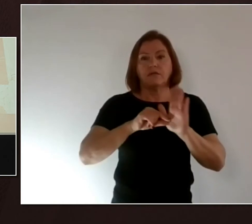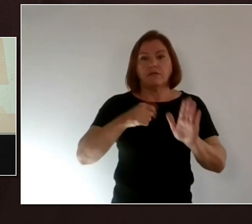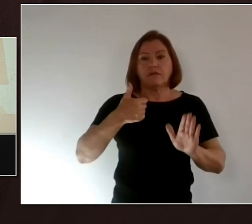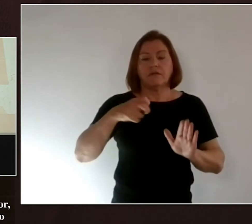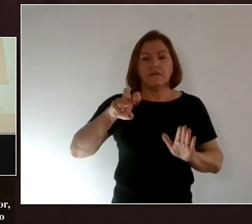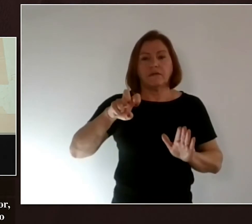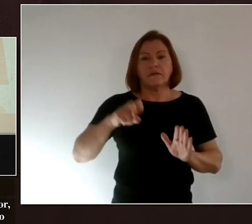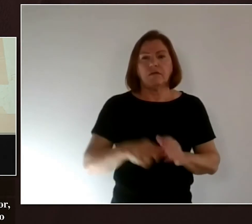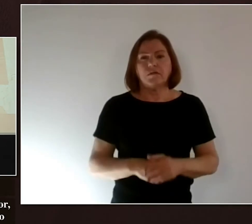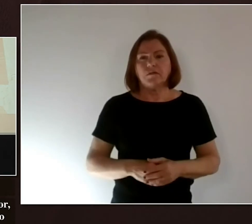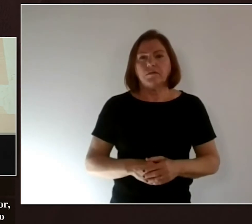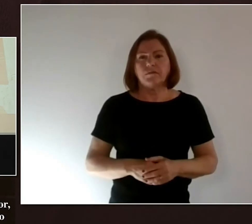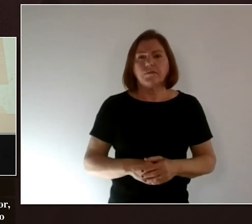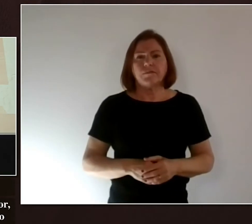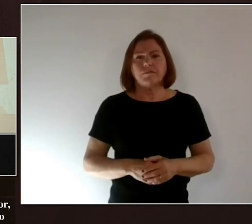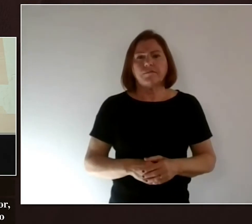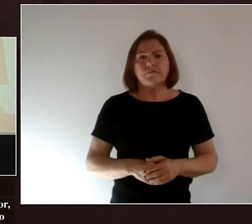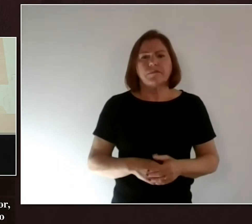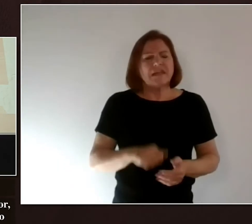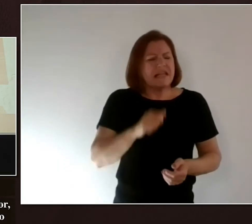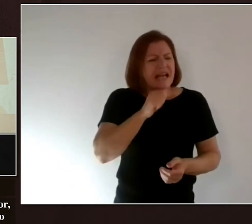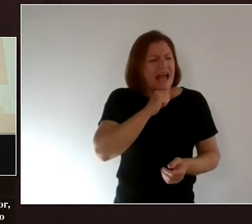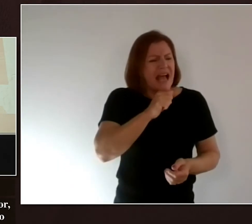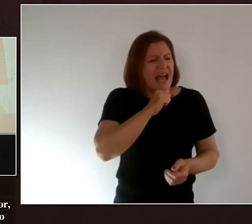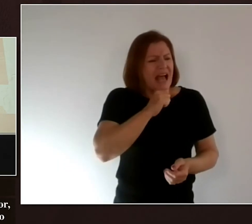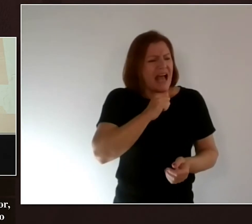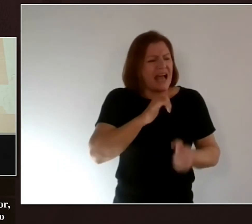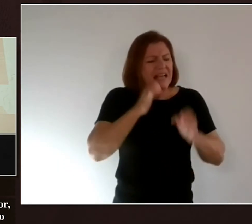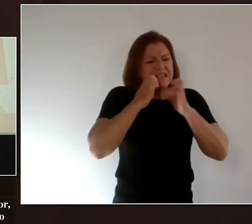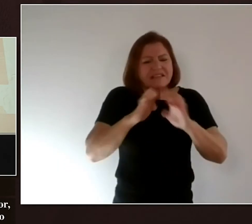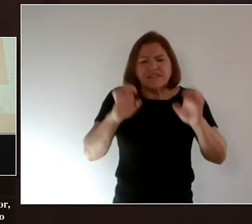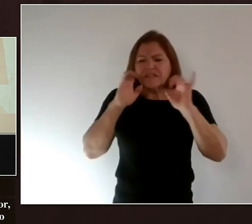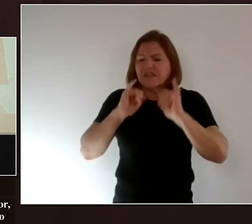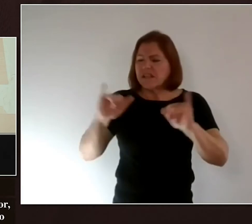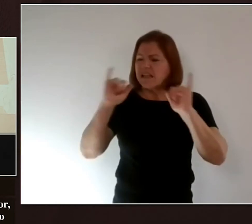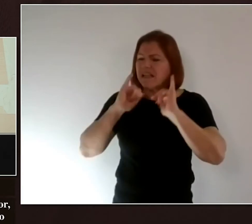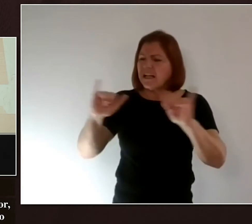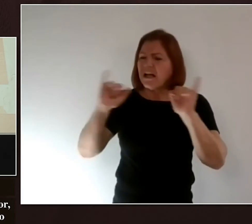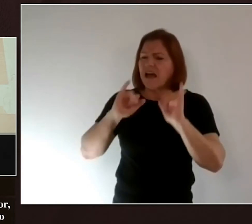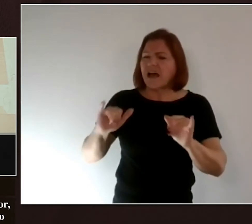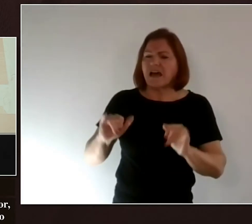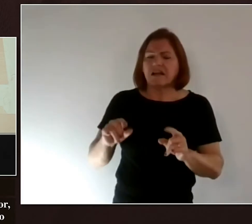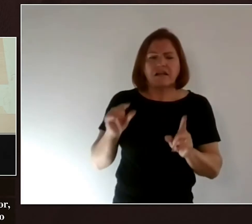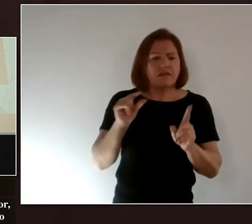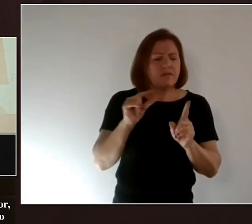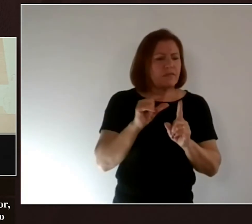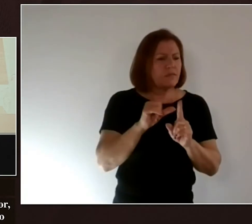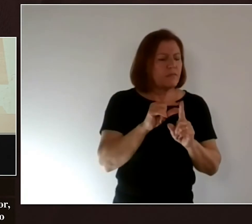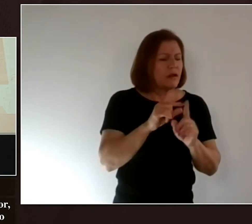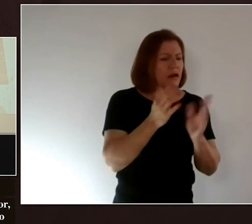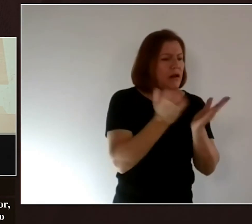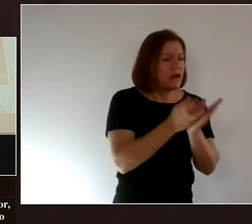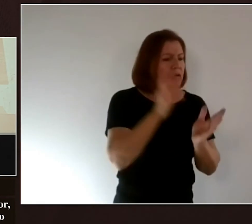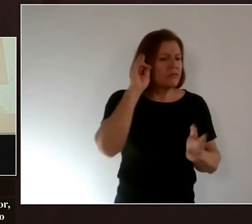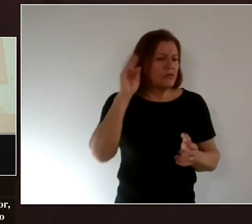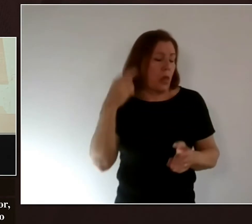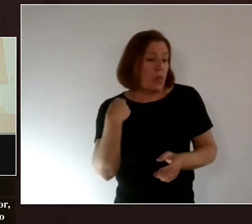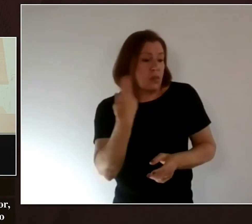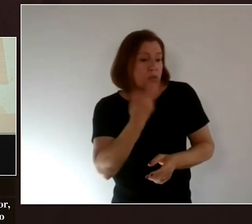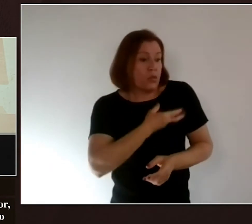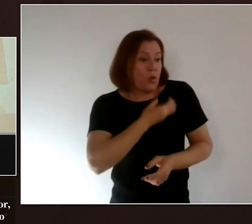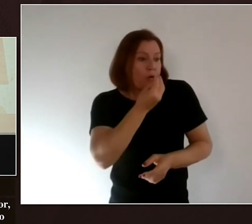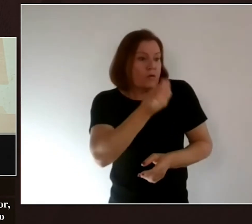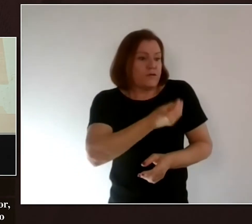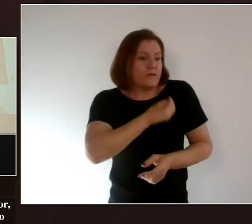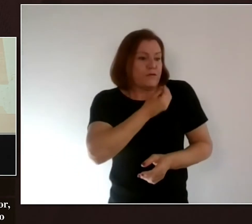Ora, ainda vos declaramos por palavra do Senhor isto: nós, os vivos que ficarmos até a vinda